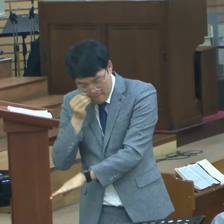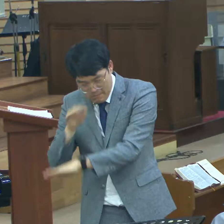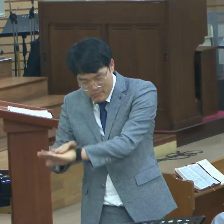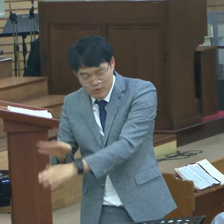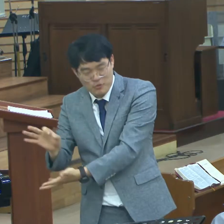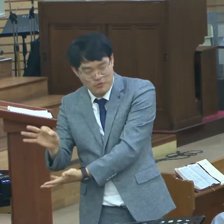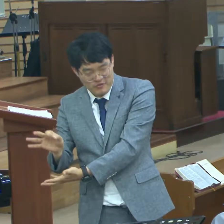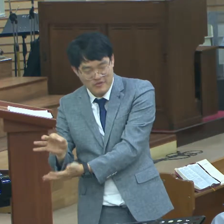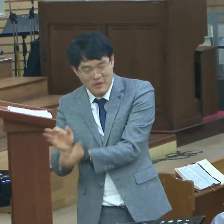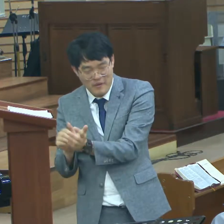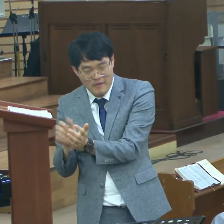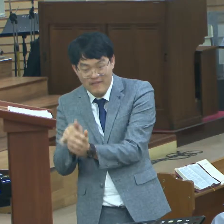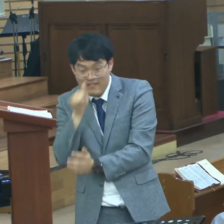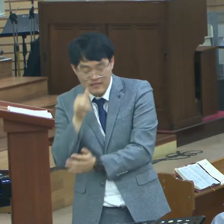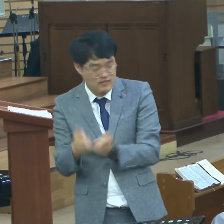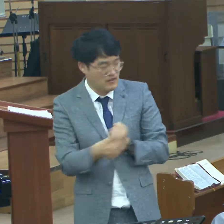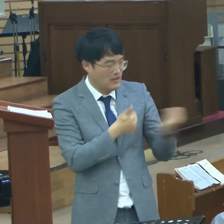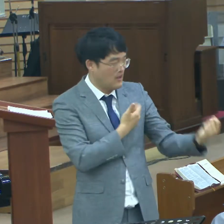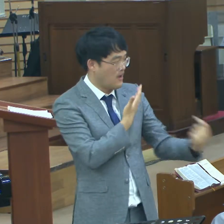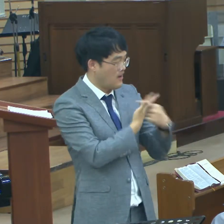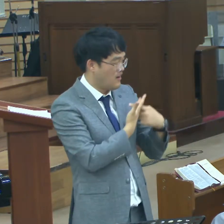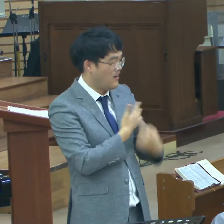그런데 제 아내도 그걸 알고 있습니다.